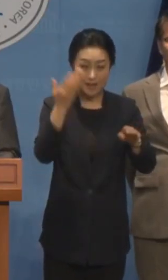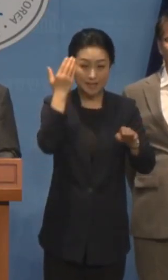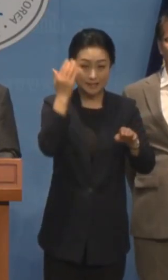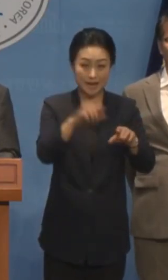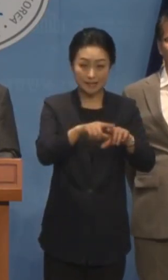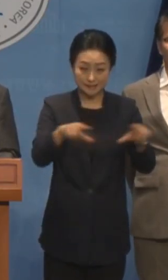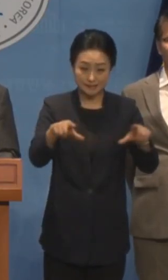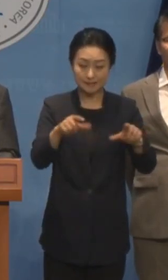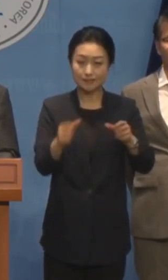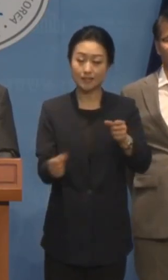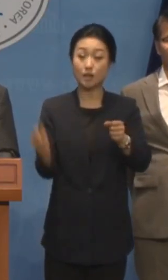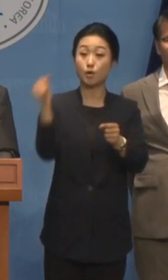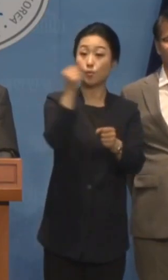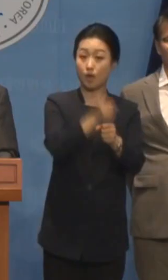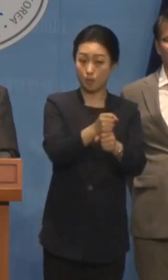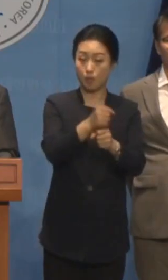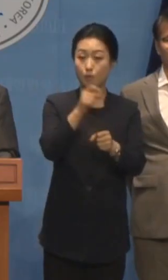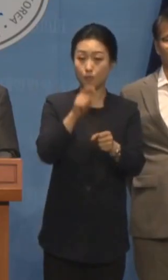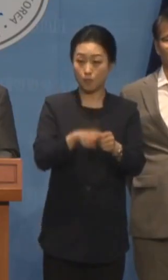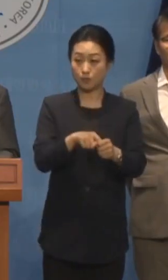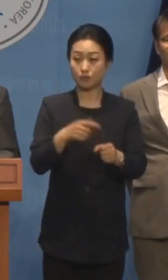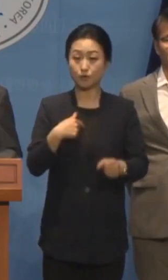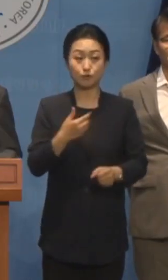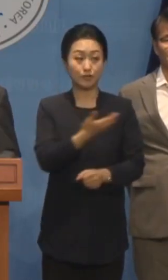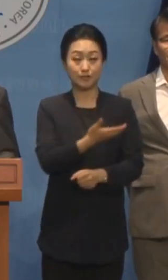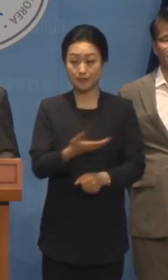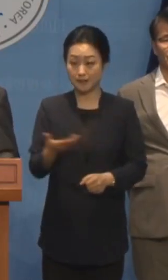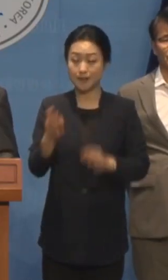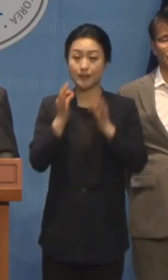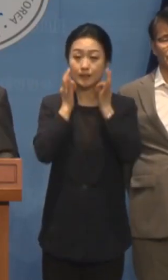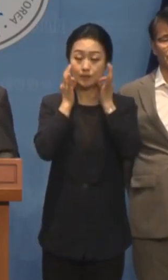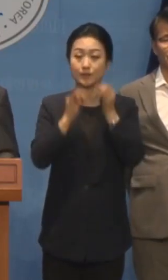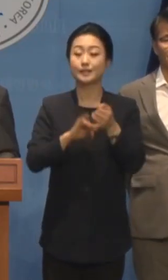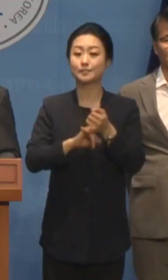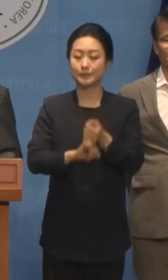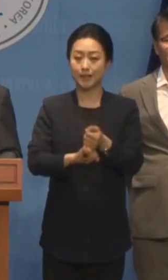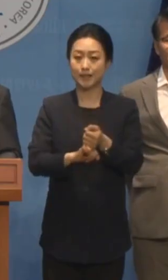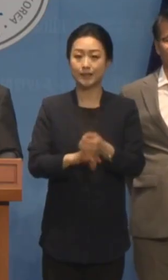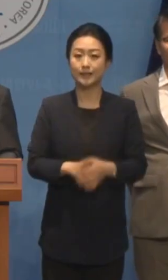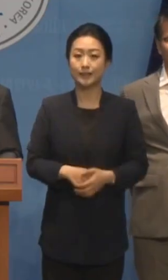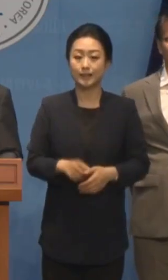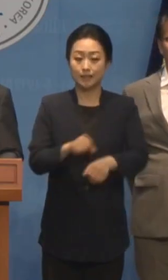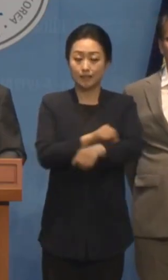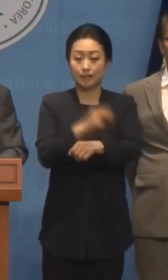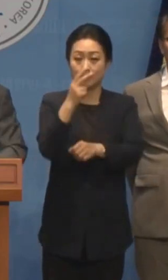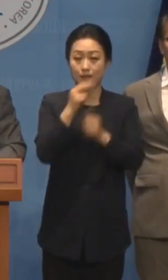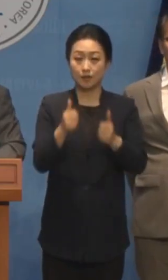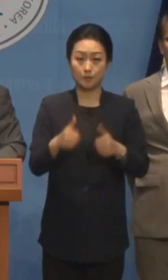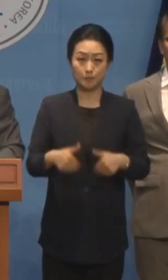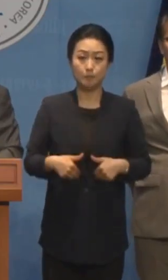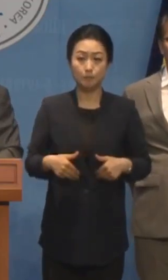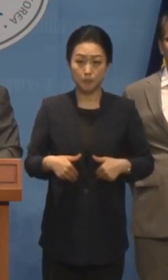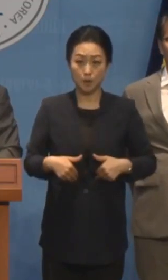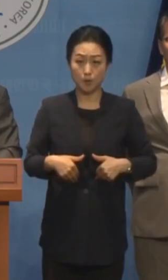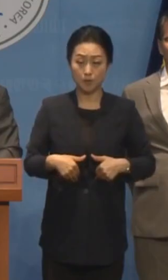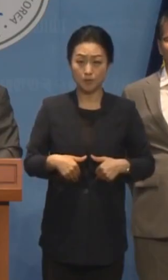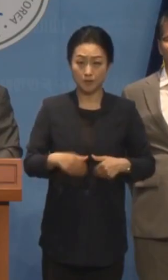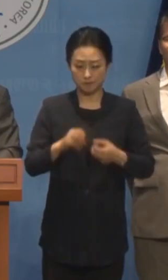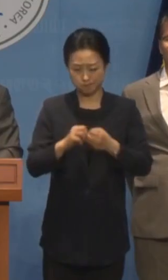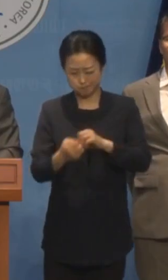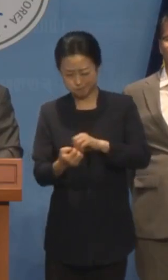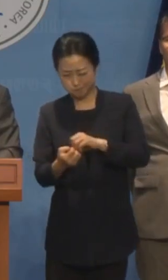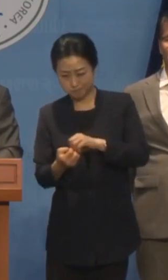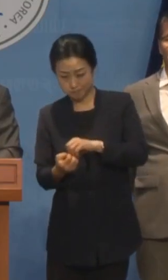저와 더불어민주당은 그 소임을 다하기 위해서 최선을 다하겠습니다. 특검을 통해 비정상의 정상화를